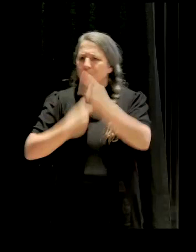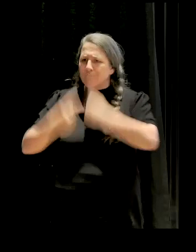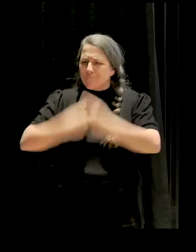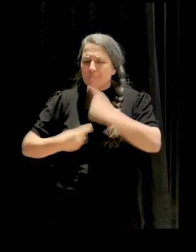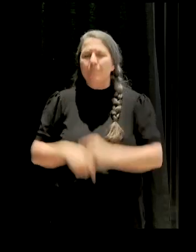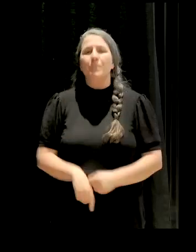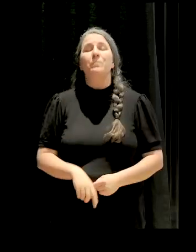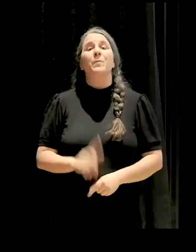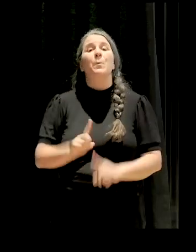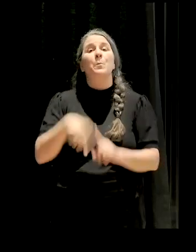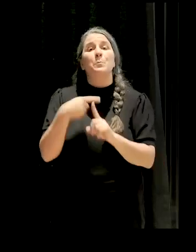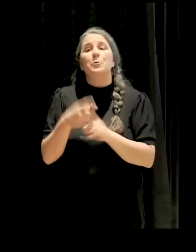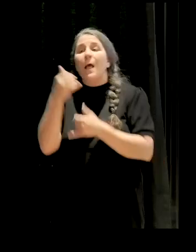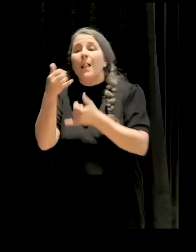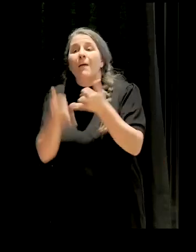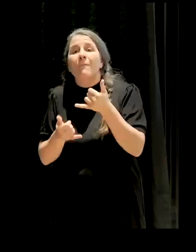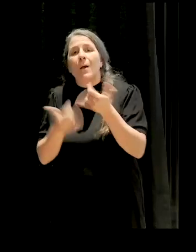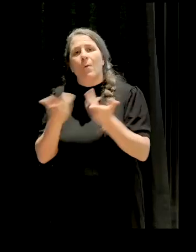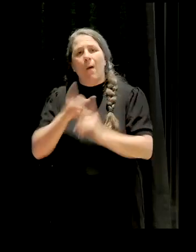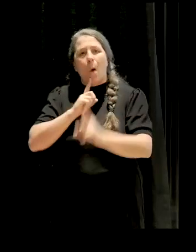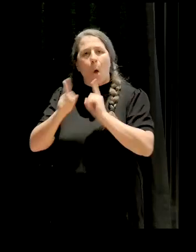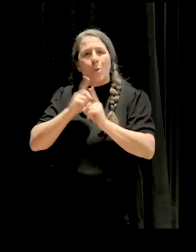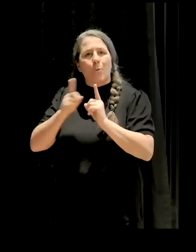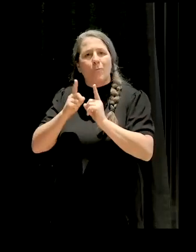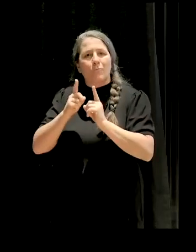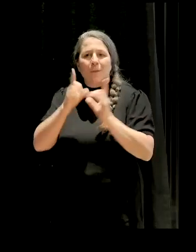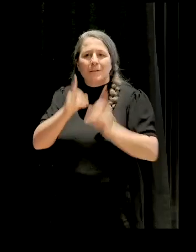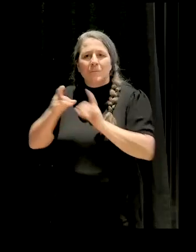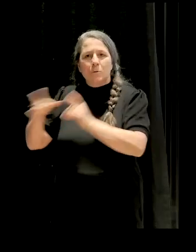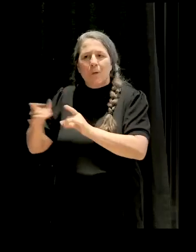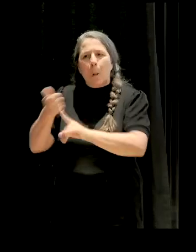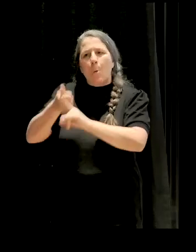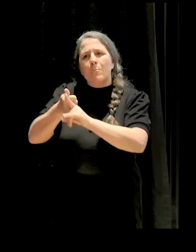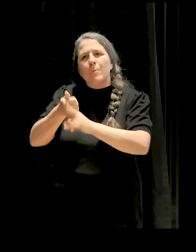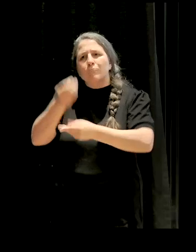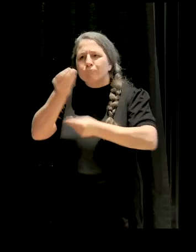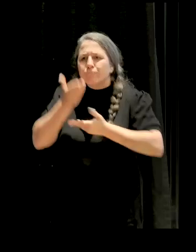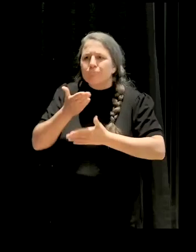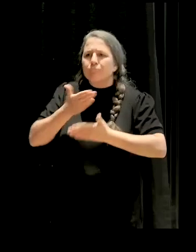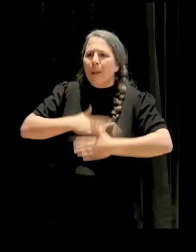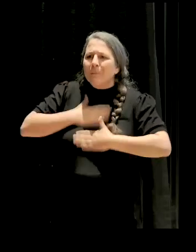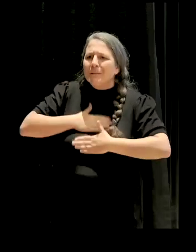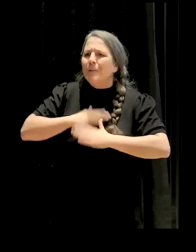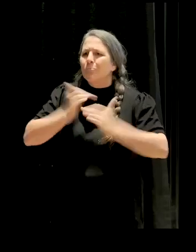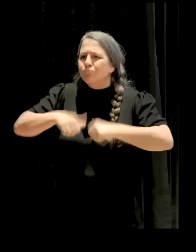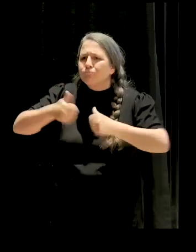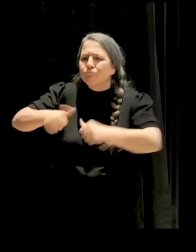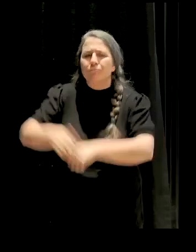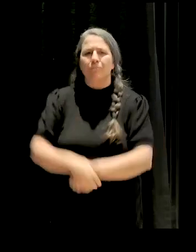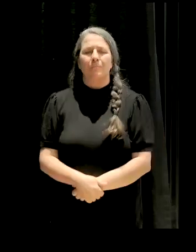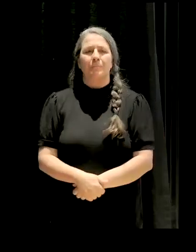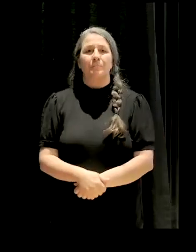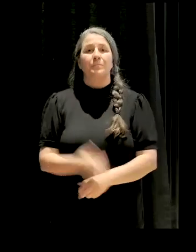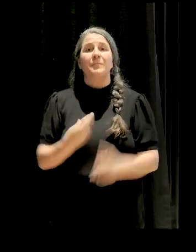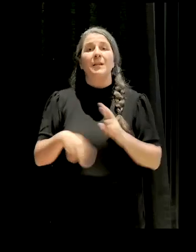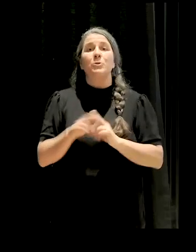entrevue individuelle à la fin du processus pour parler de leur appréciation en général. Pour les résultats, globalement, les participants ont augmenté